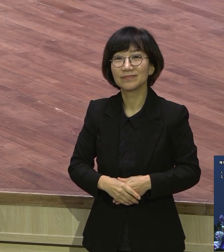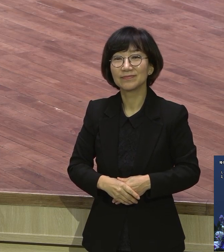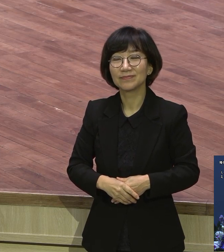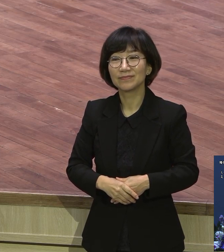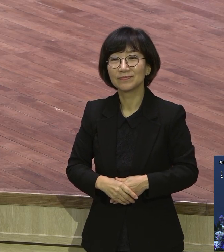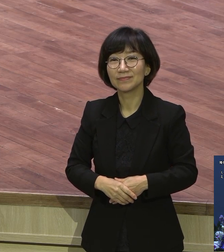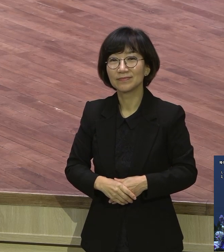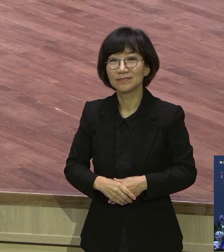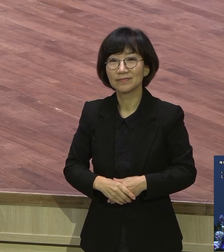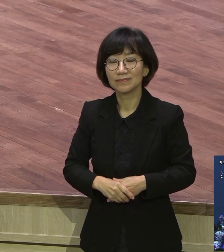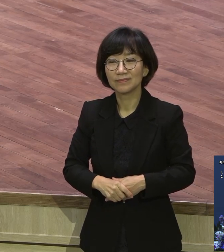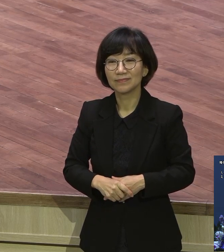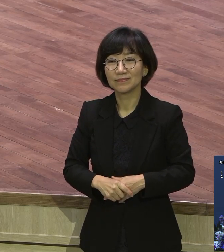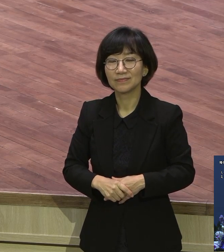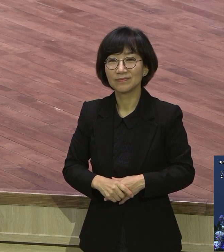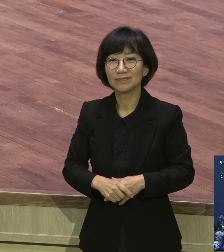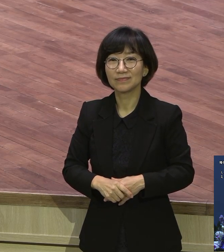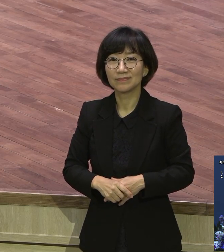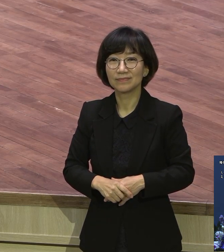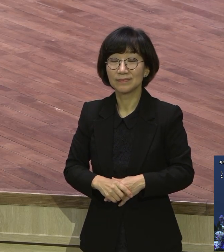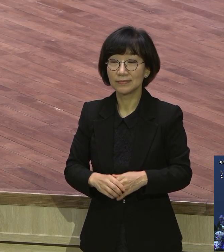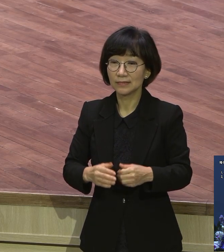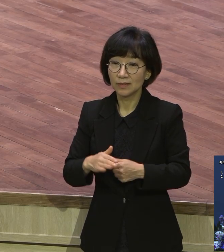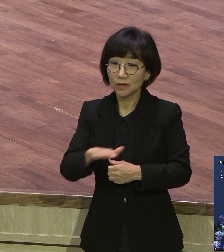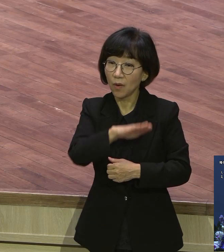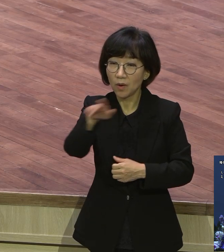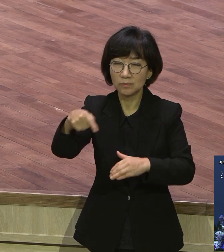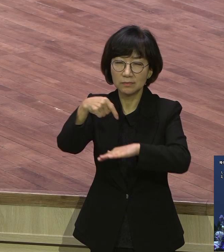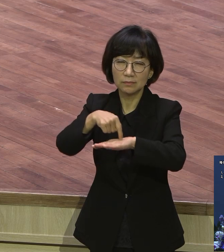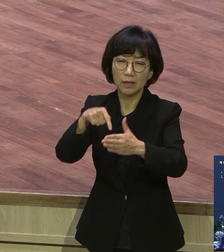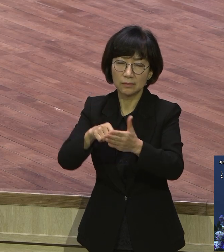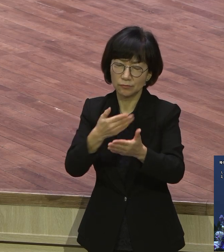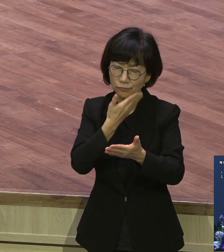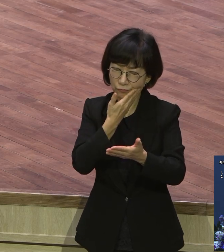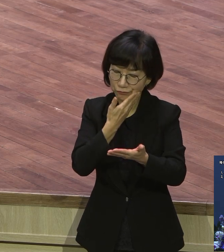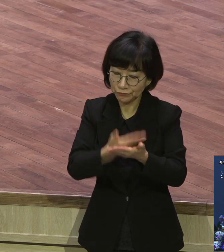이렇게 중요합니다 이런 마음이